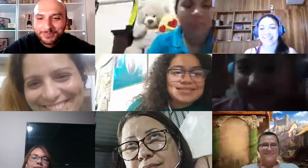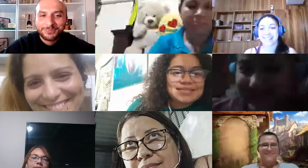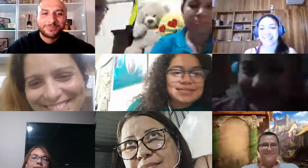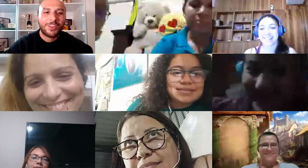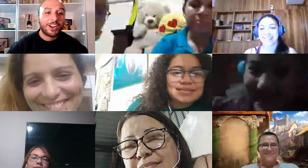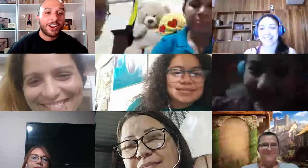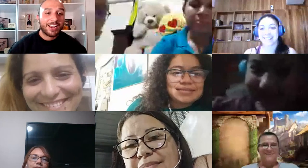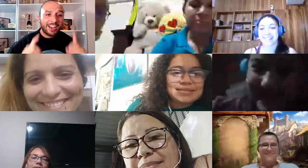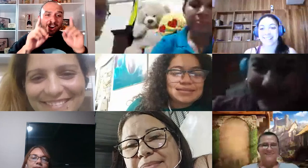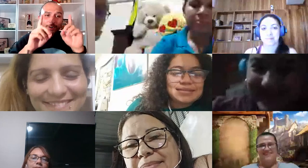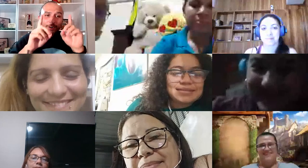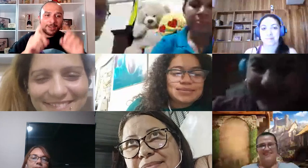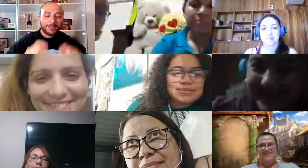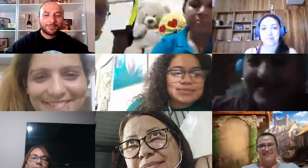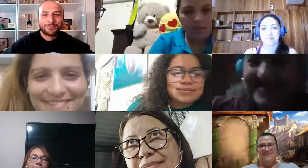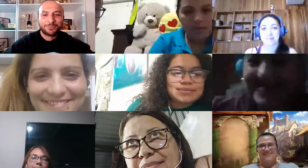Ok, ahora.